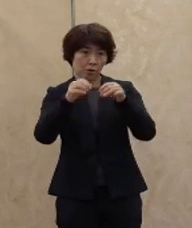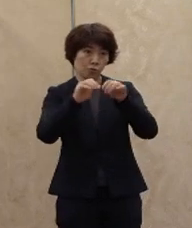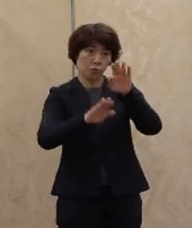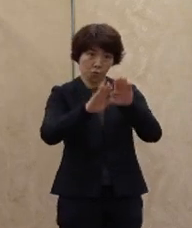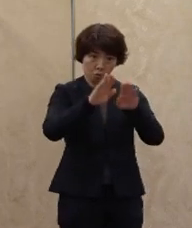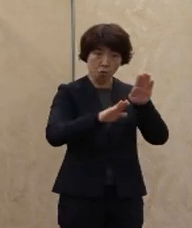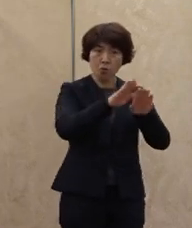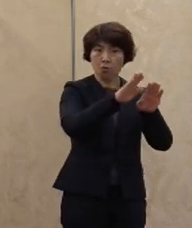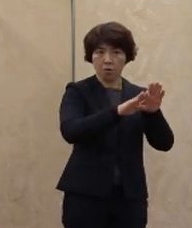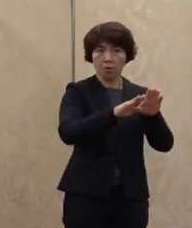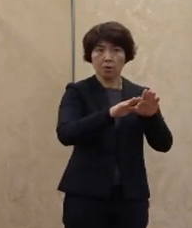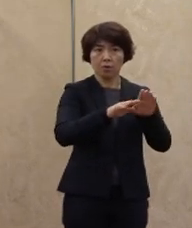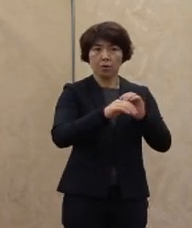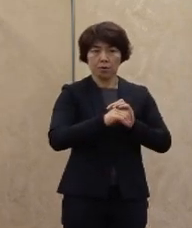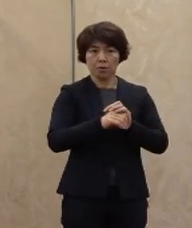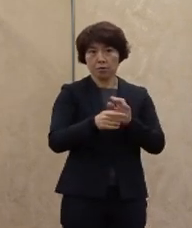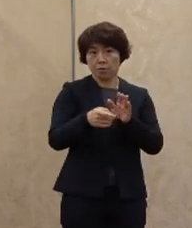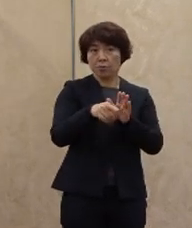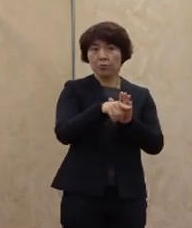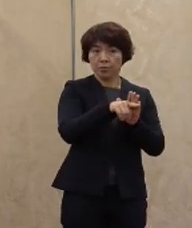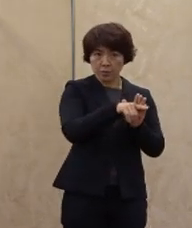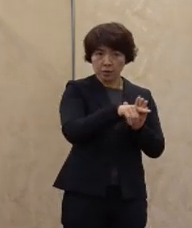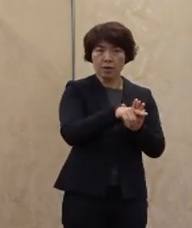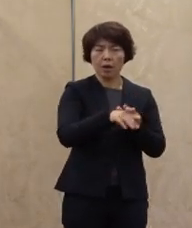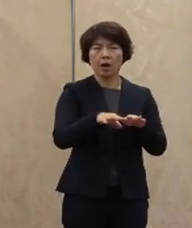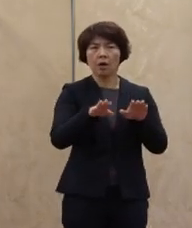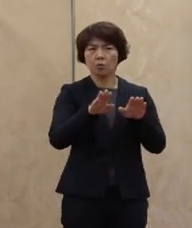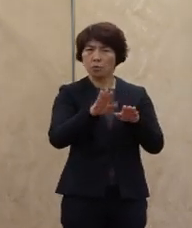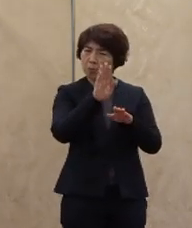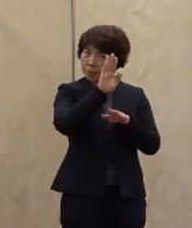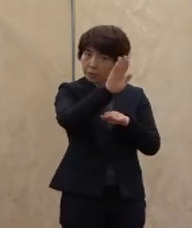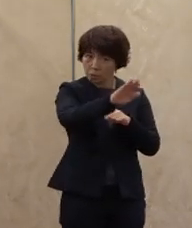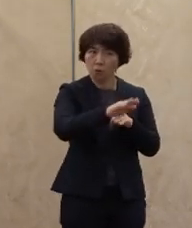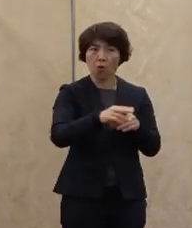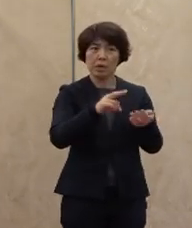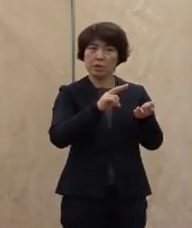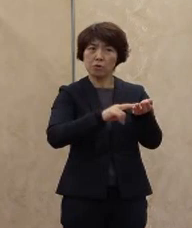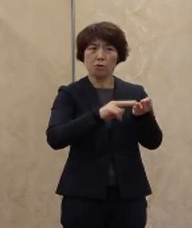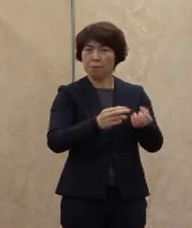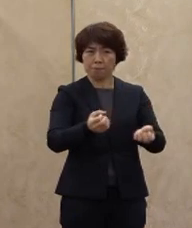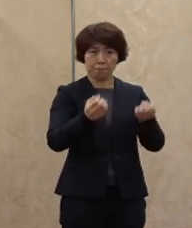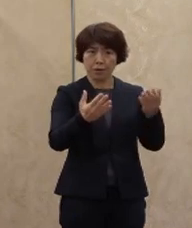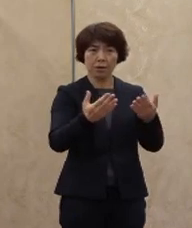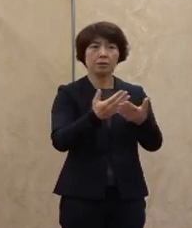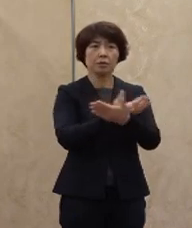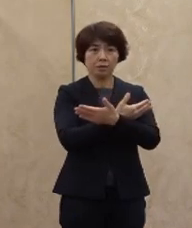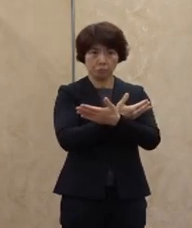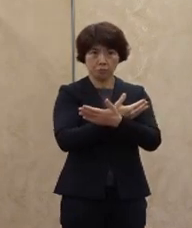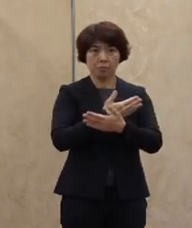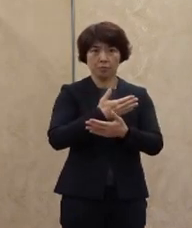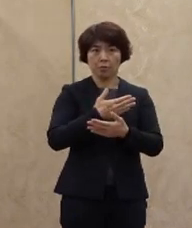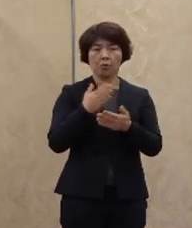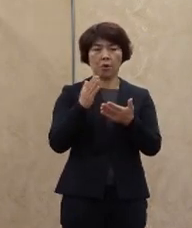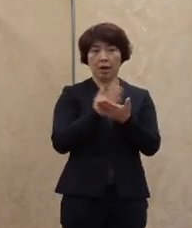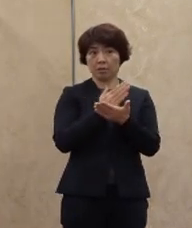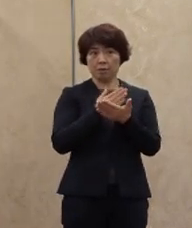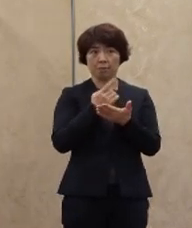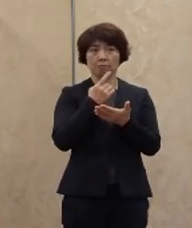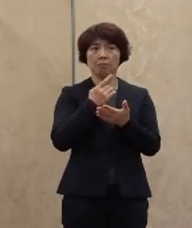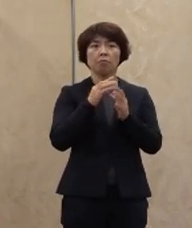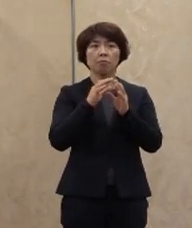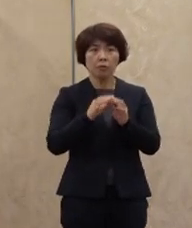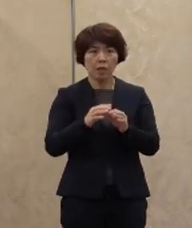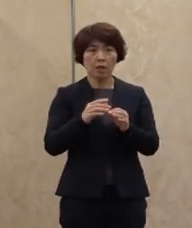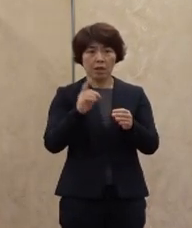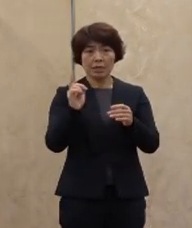基本基準4ですけども、このままいけば医療体制が崩壊する可能性が高いと判断したので、緊